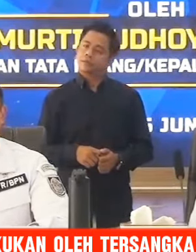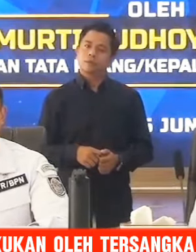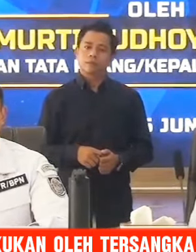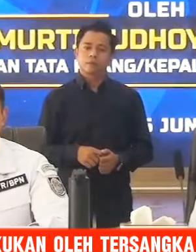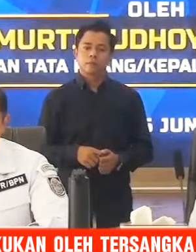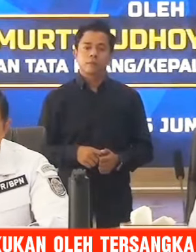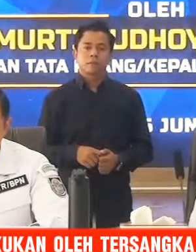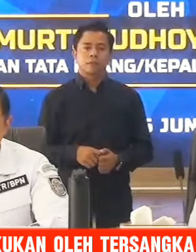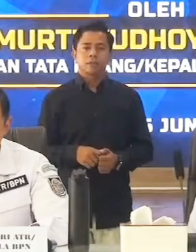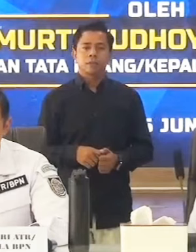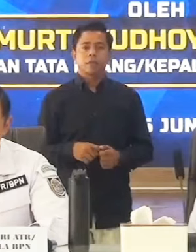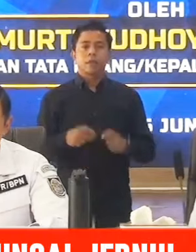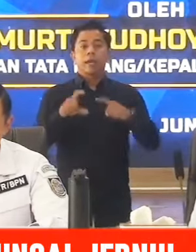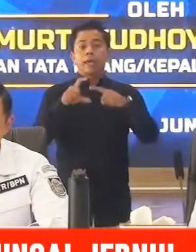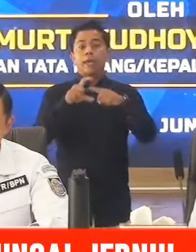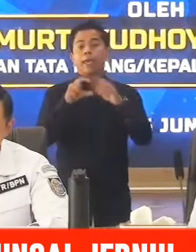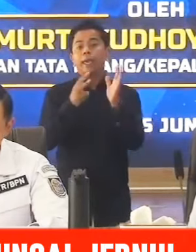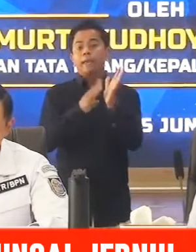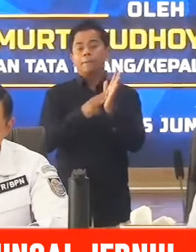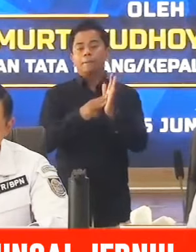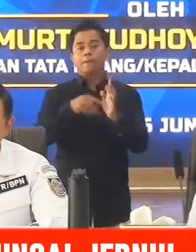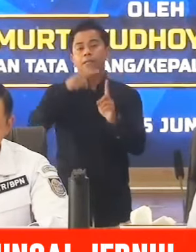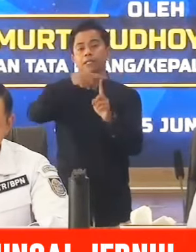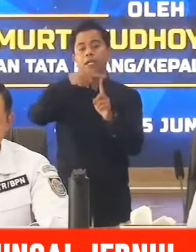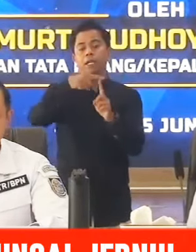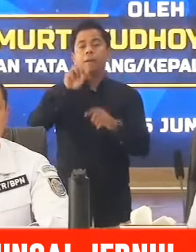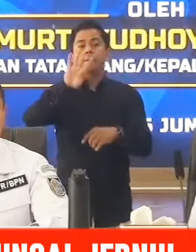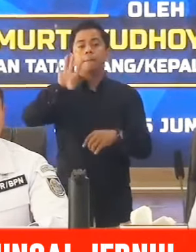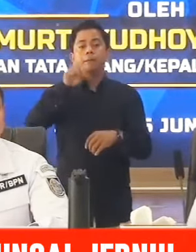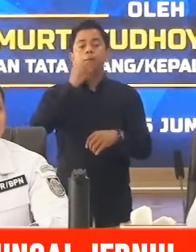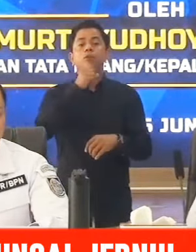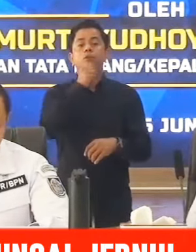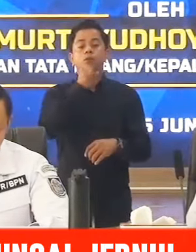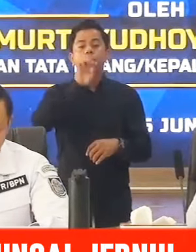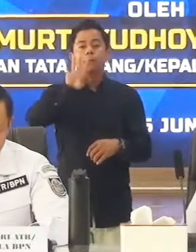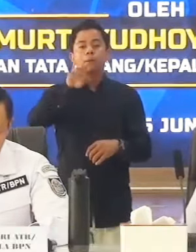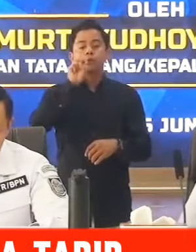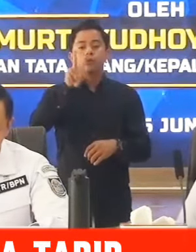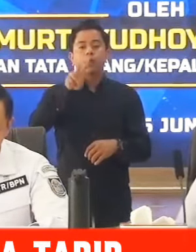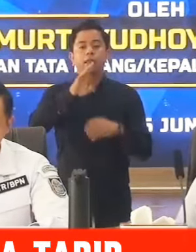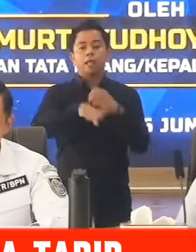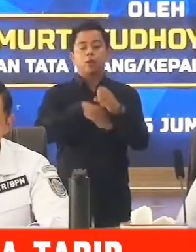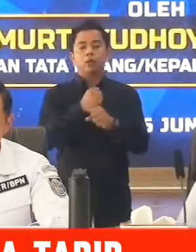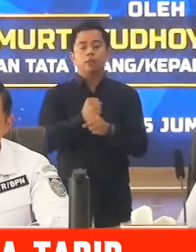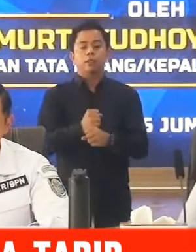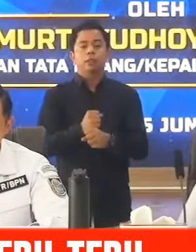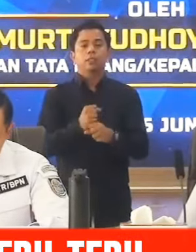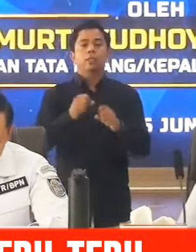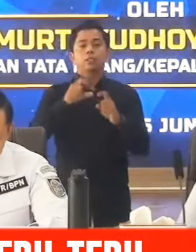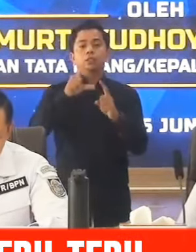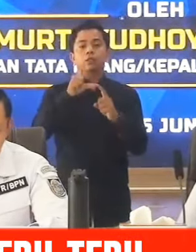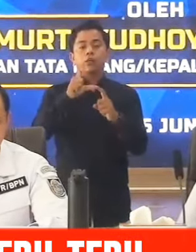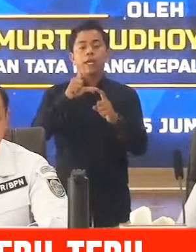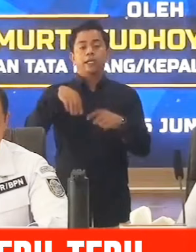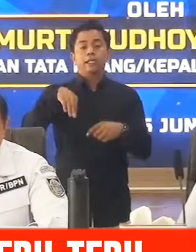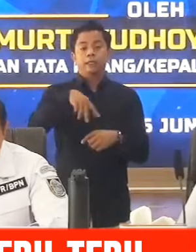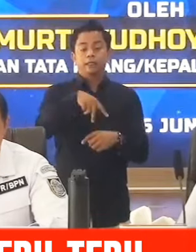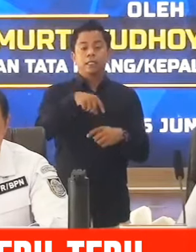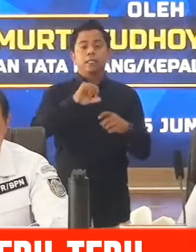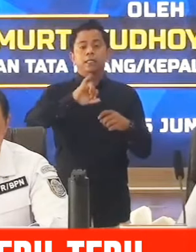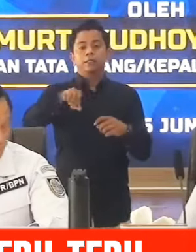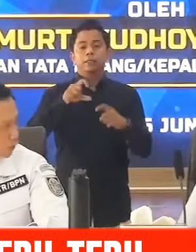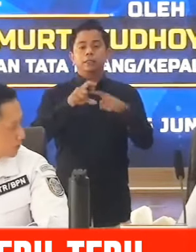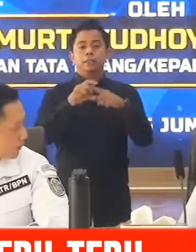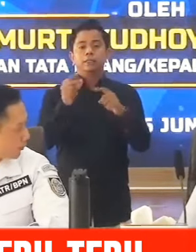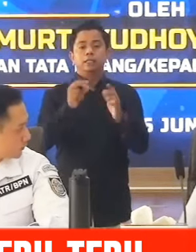tersangka EM, paku 2 tahun, warga desa Sungai Jernih, Kecamatan Muara Tabir, Kabupaten